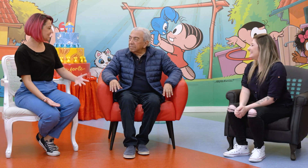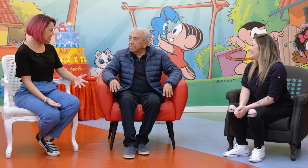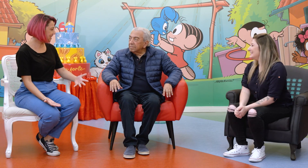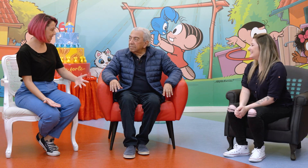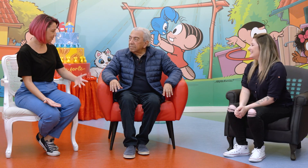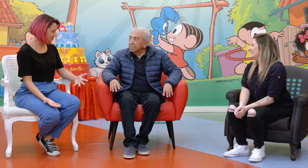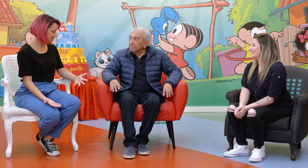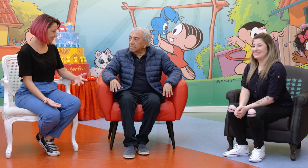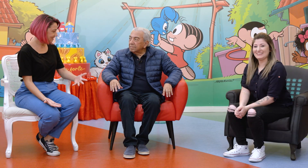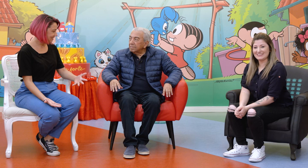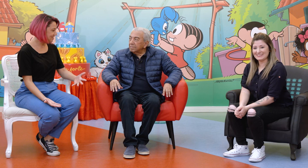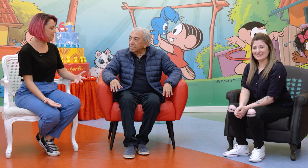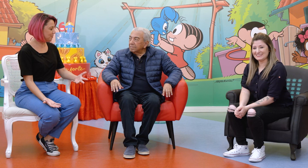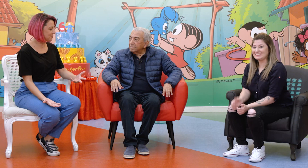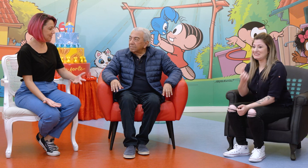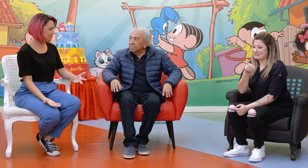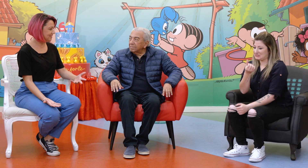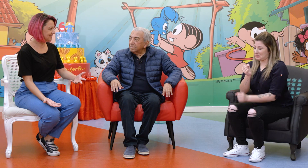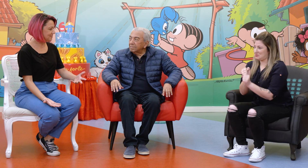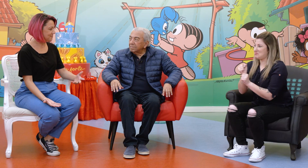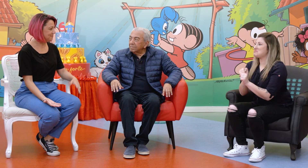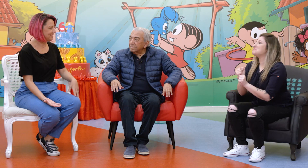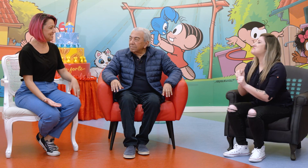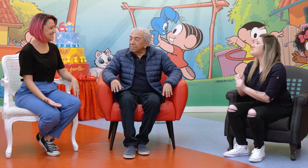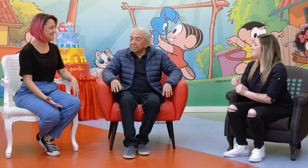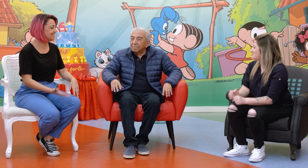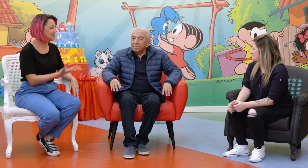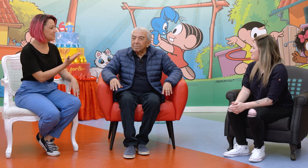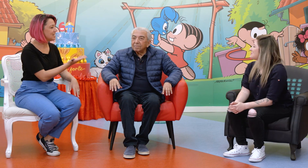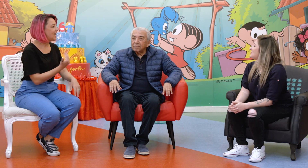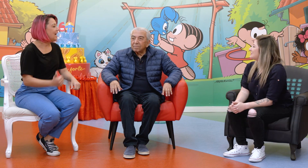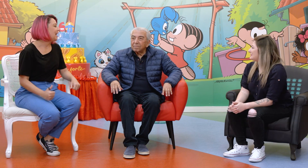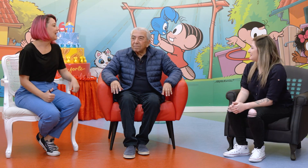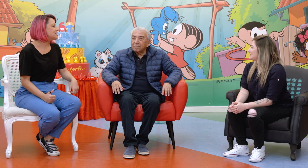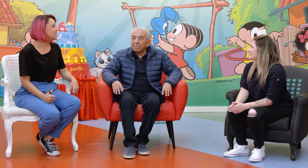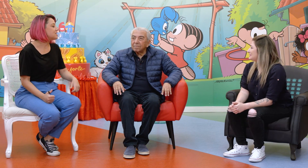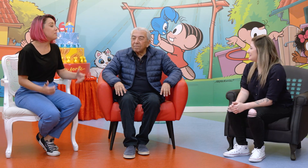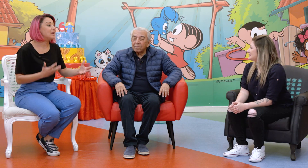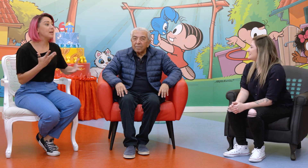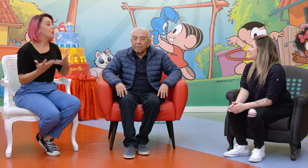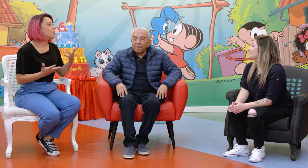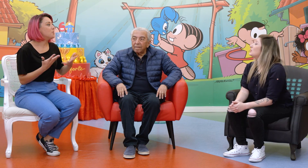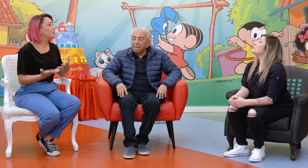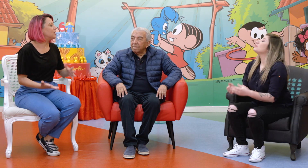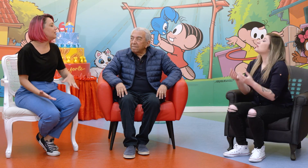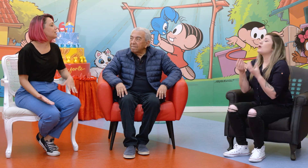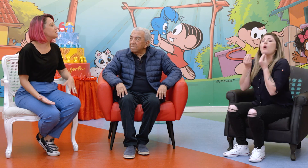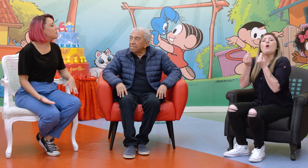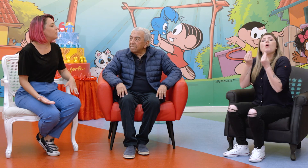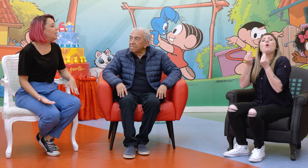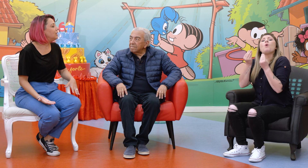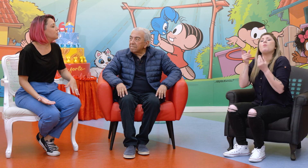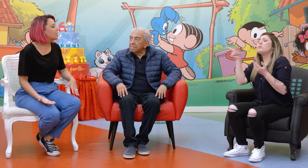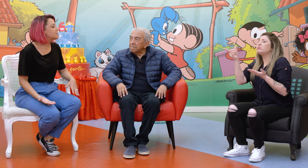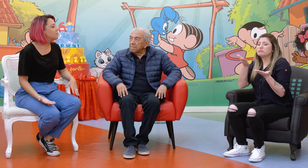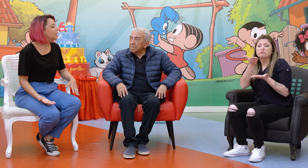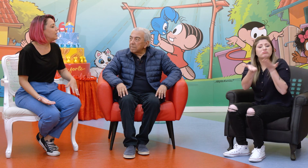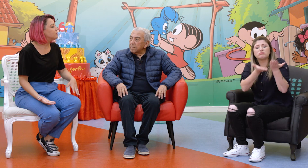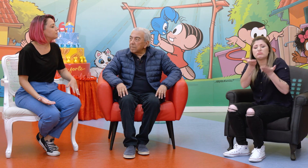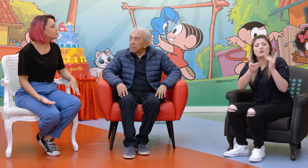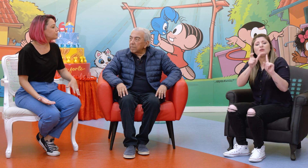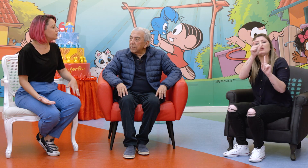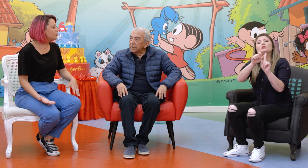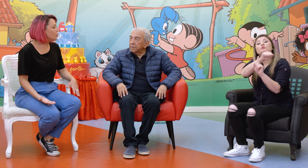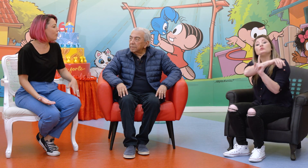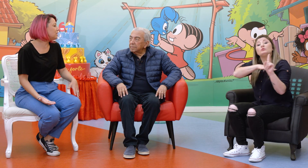aí de 60 anos de produção. 60 anos. A Kátia quer saber um pouquinho desse momento, quer